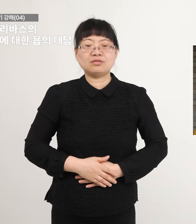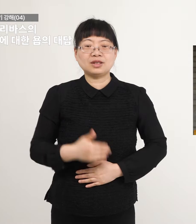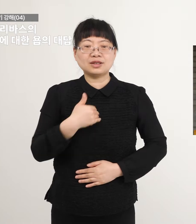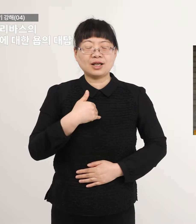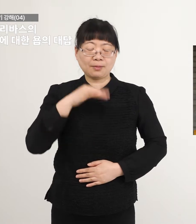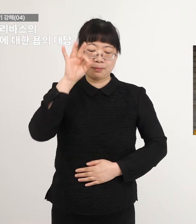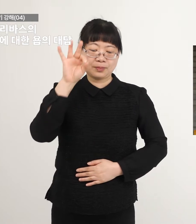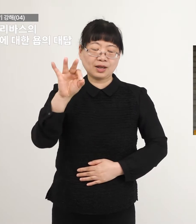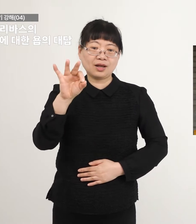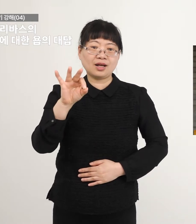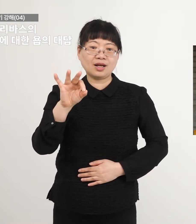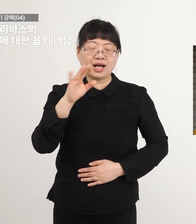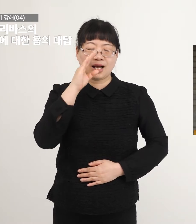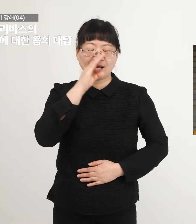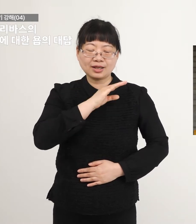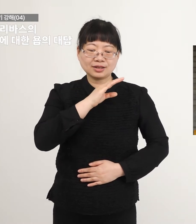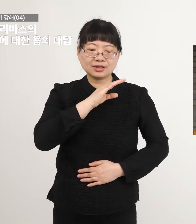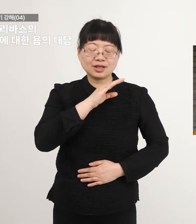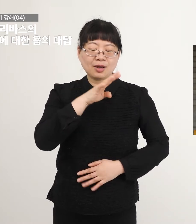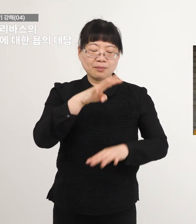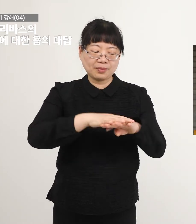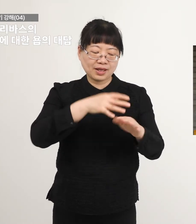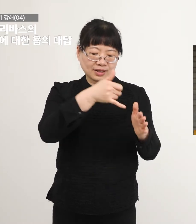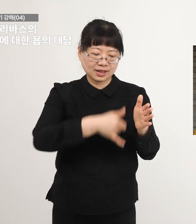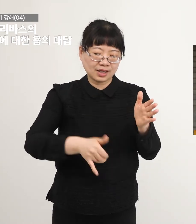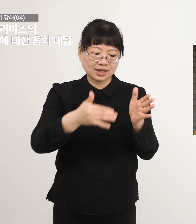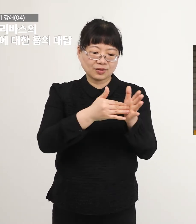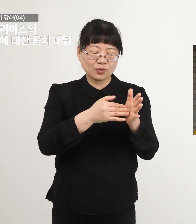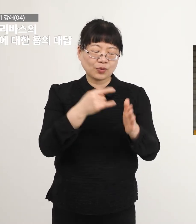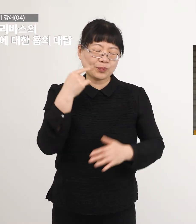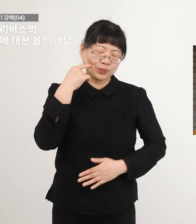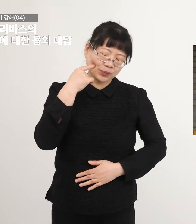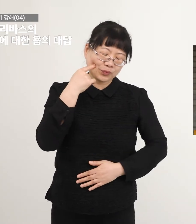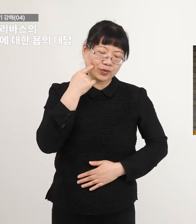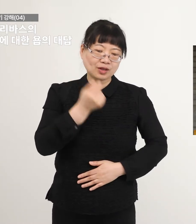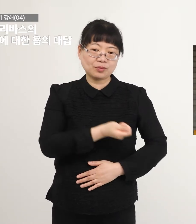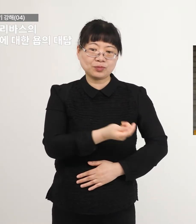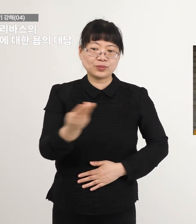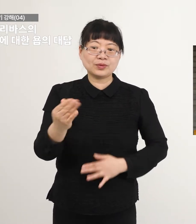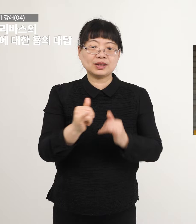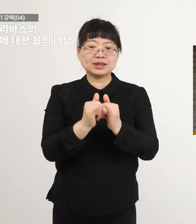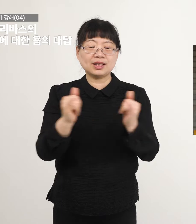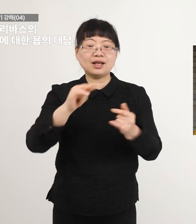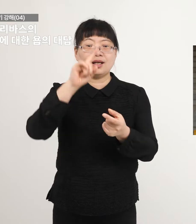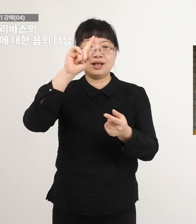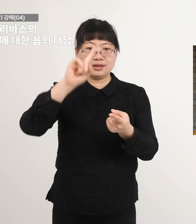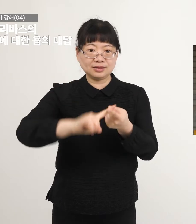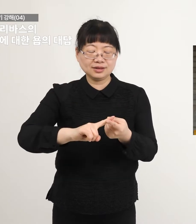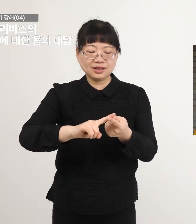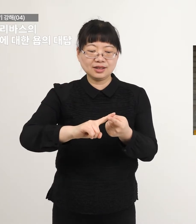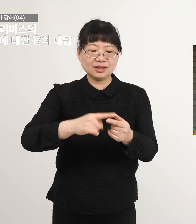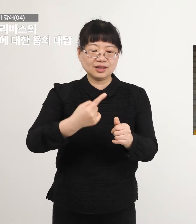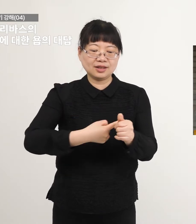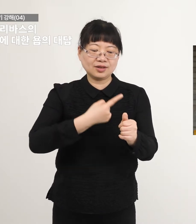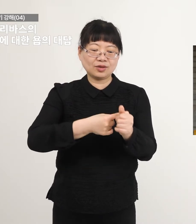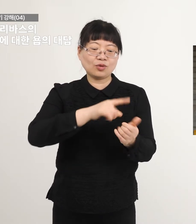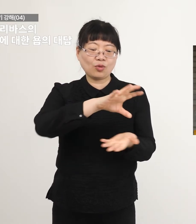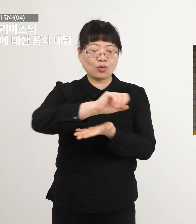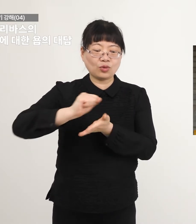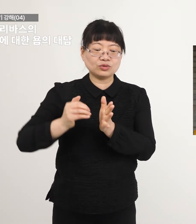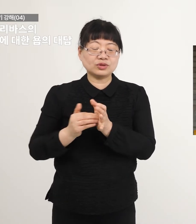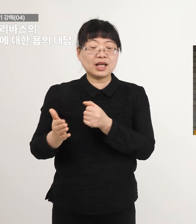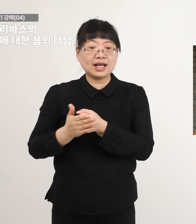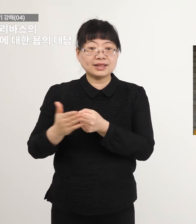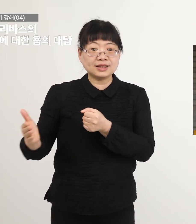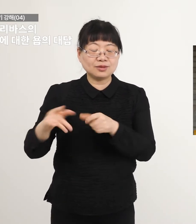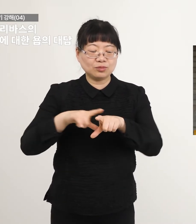내가 보건대 악을 밭갈고 독을 뿌리는 자는 그대로 거두나니.